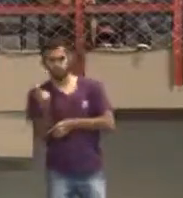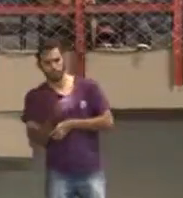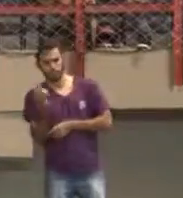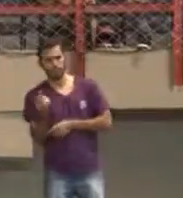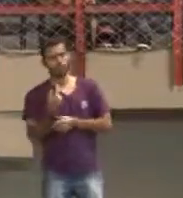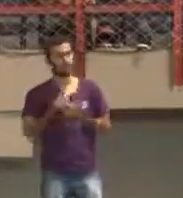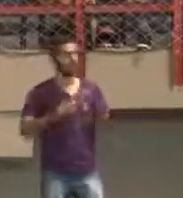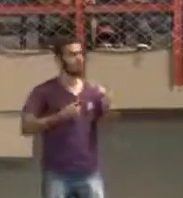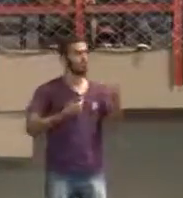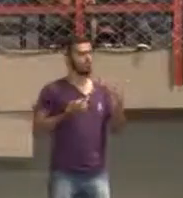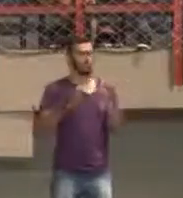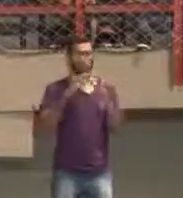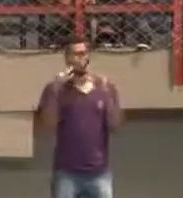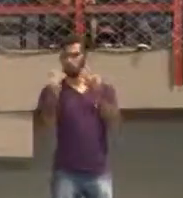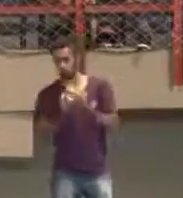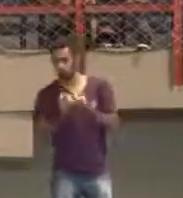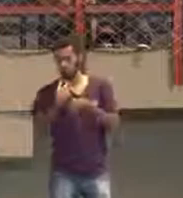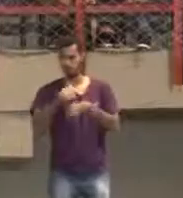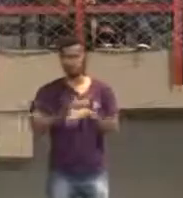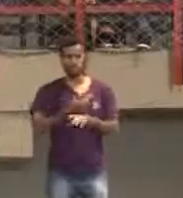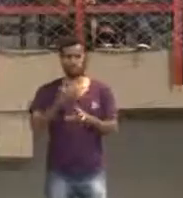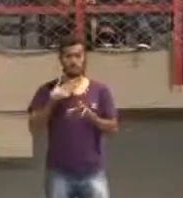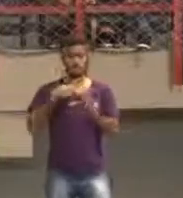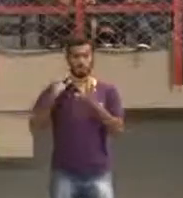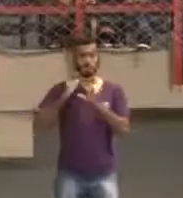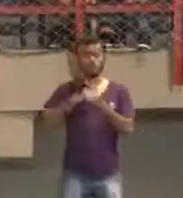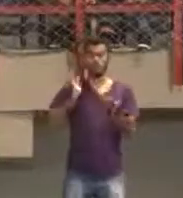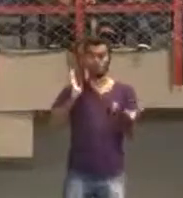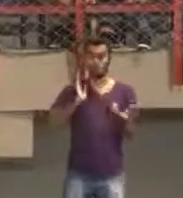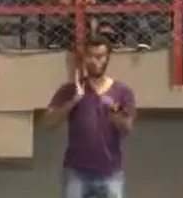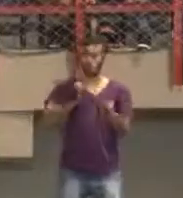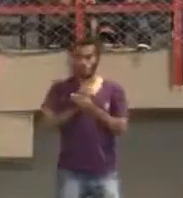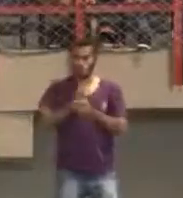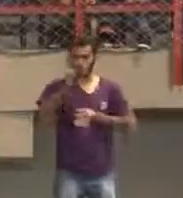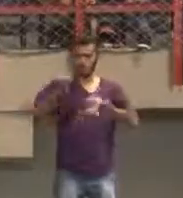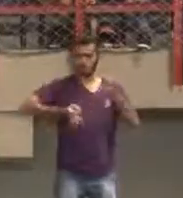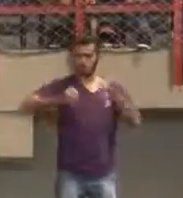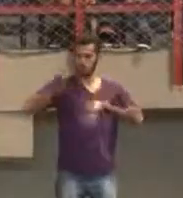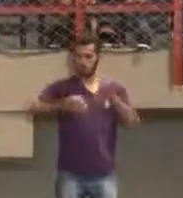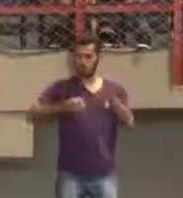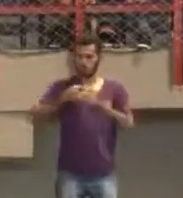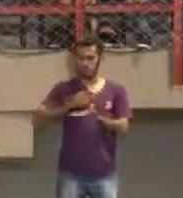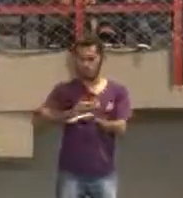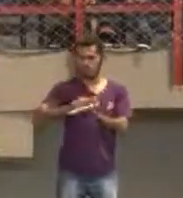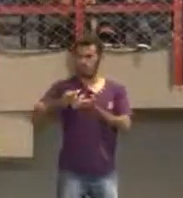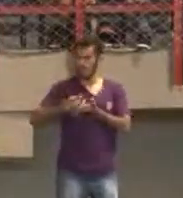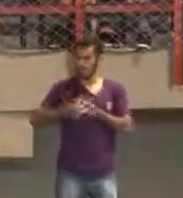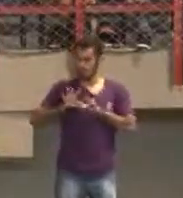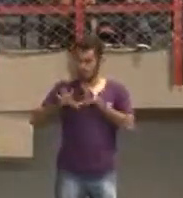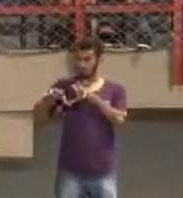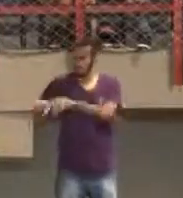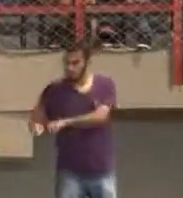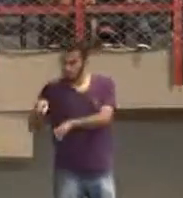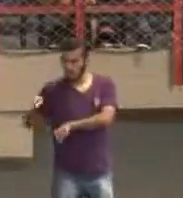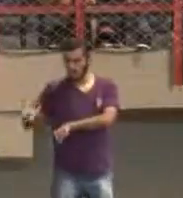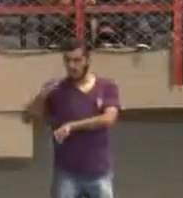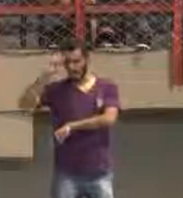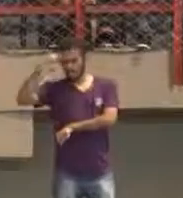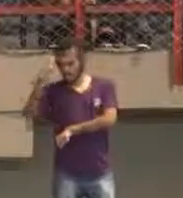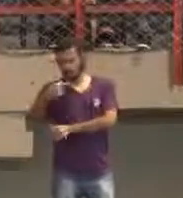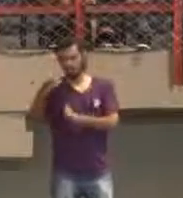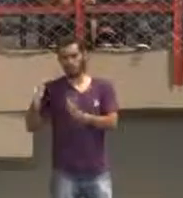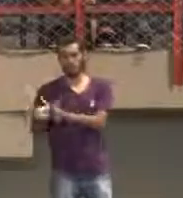outros parentes vão tomar, pela justiça, vão tomar a herança e ele vai ficar pobre. E quando ele ia dar